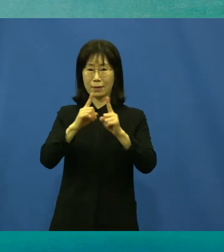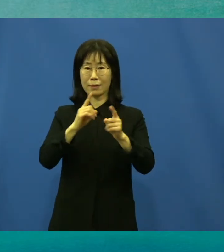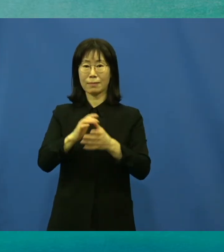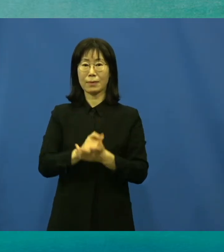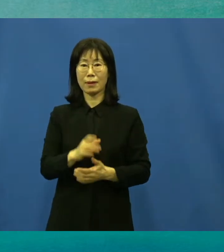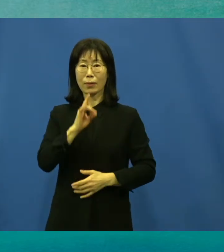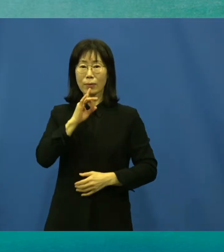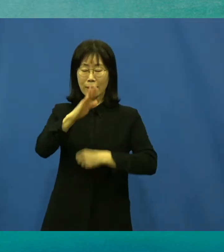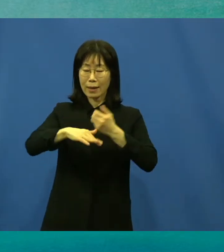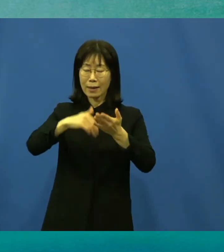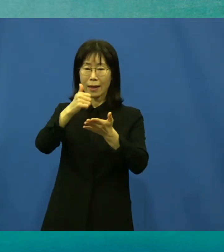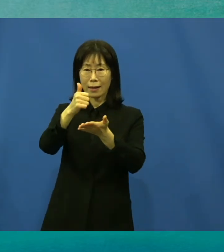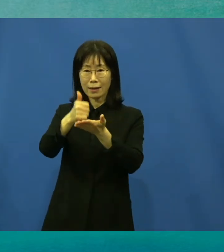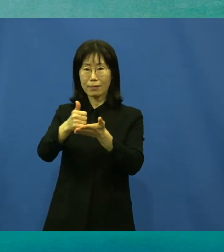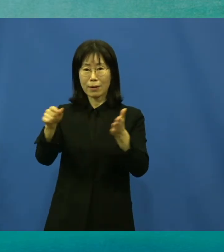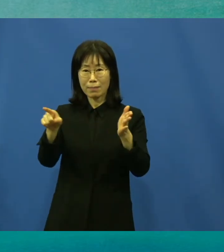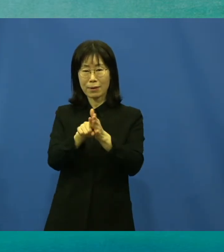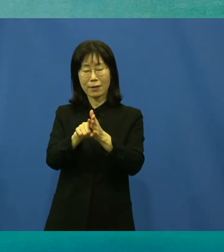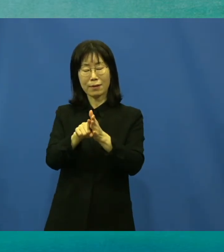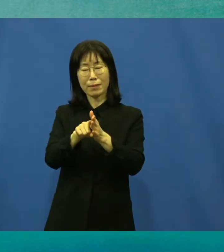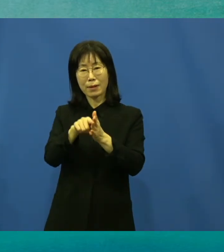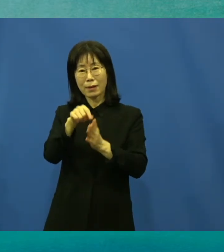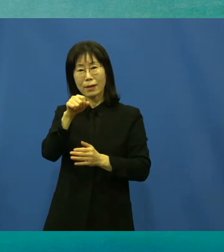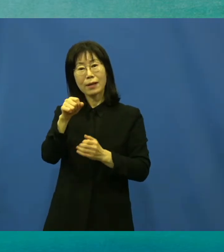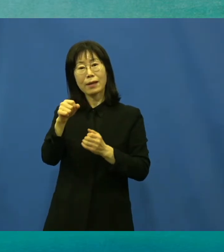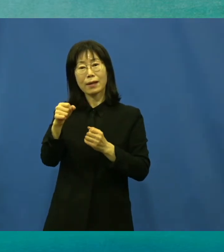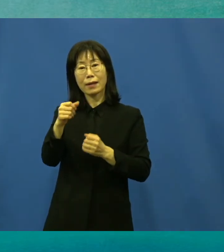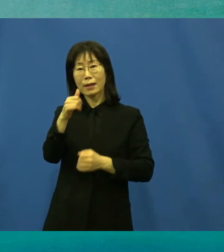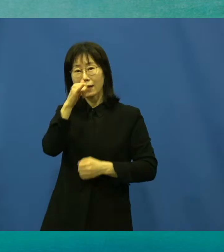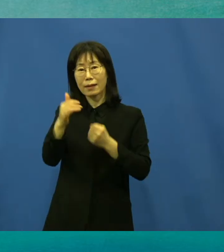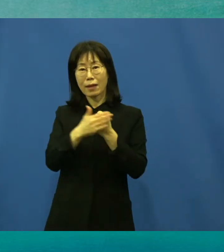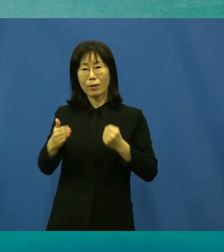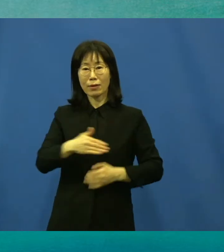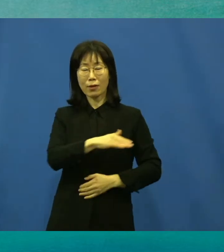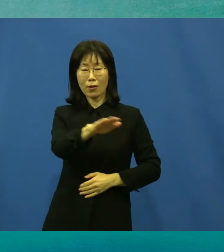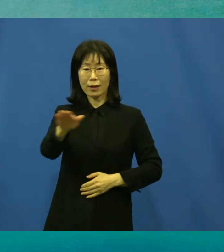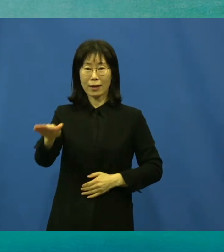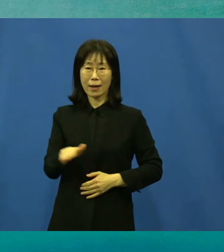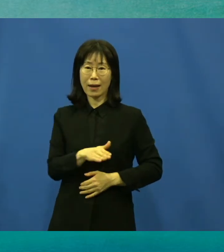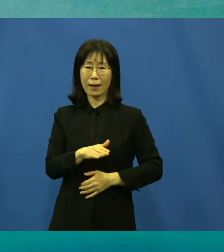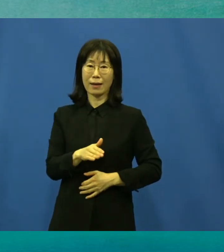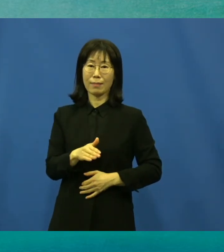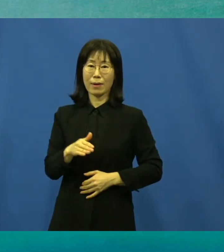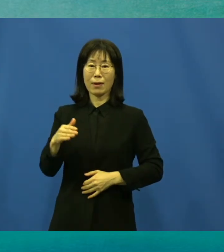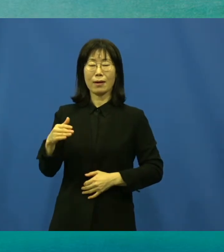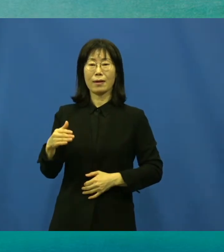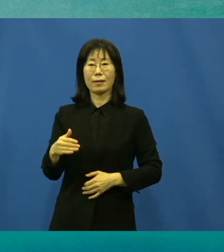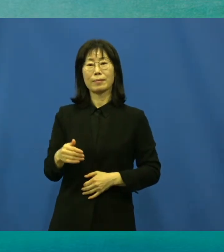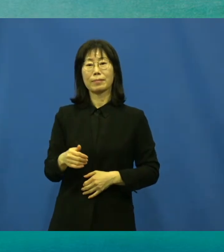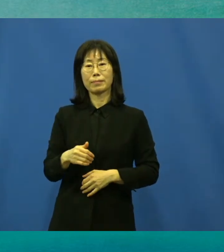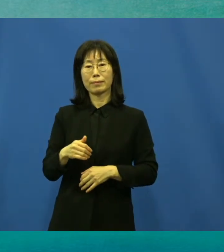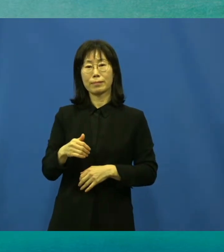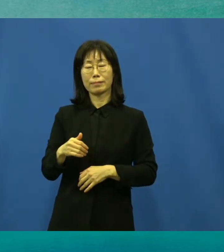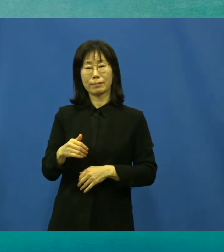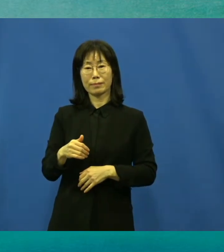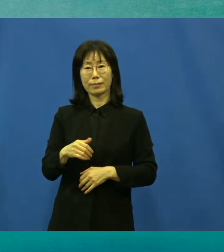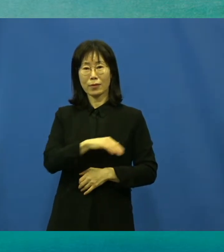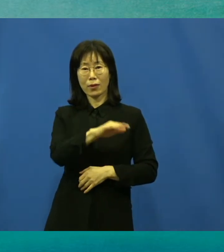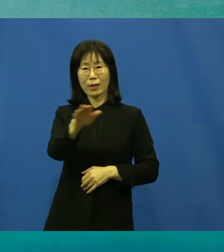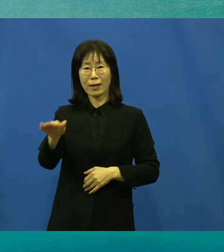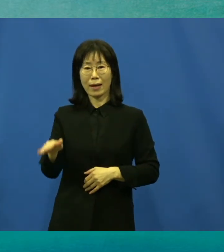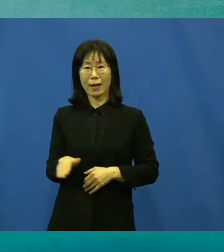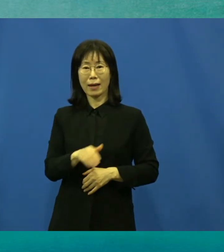오직 하나님을 믿고서 너희가 감당하지 못할 시험 당함을 허락하지 아니하시고 시험 당할